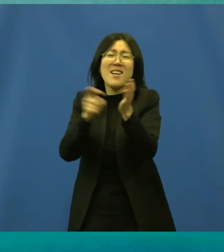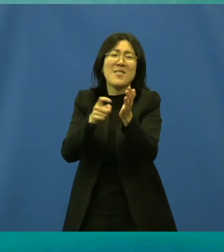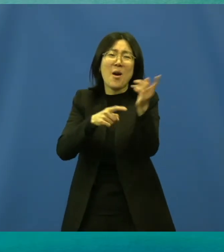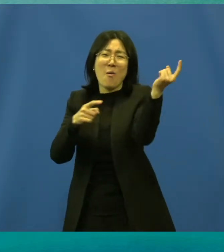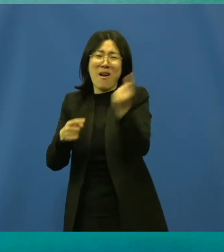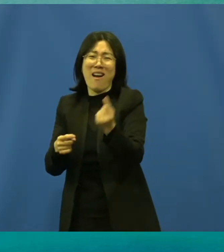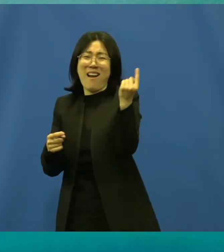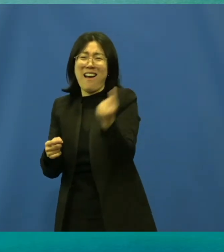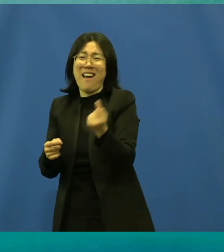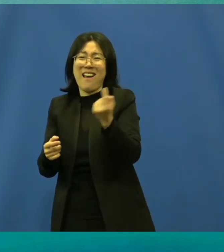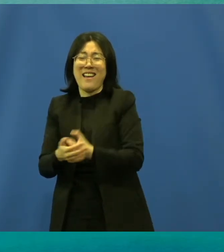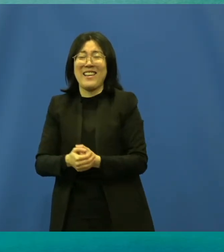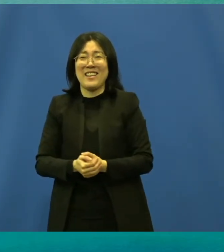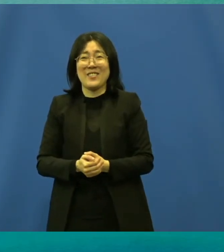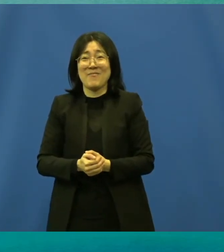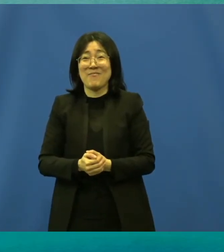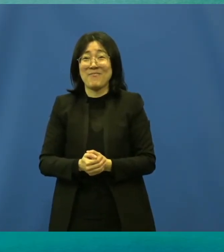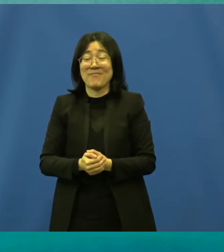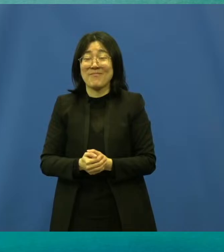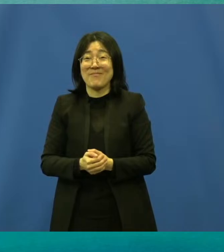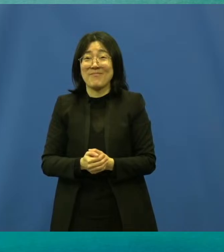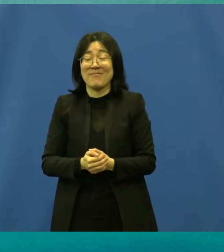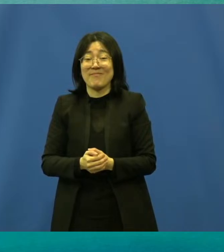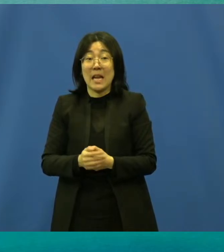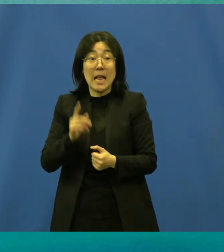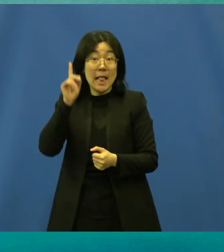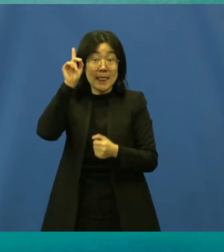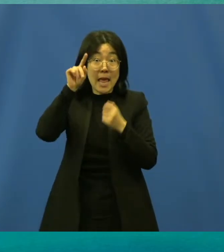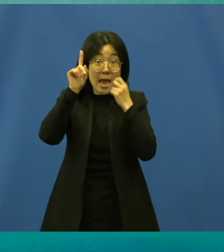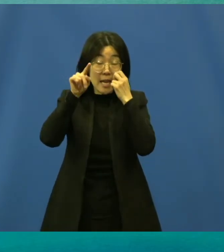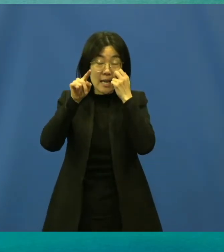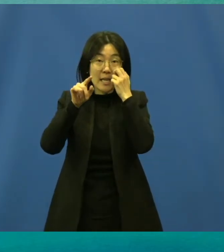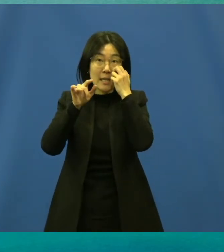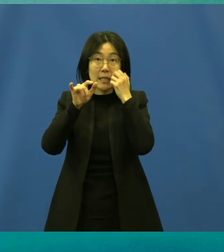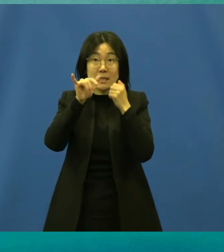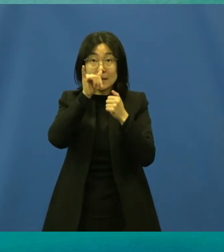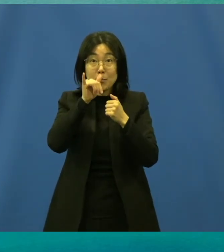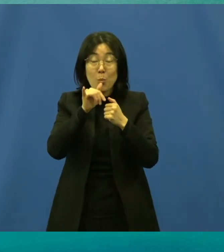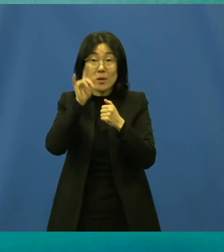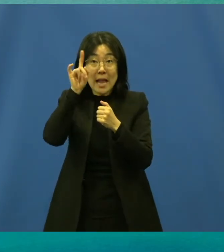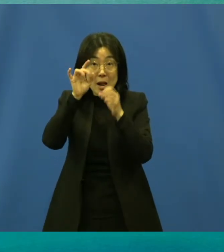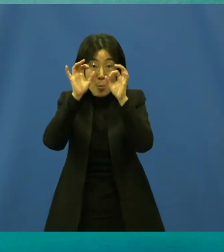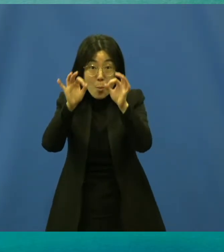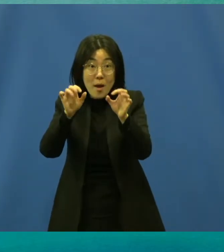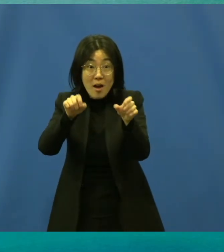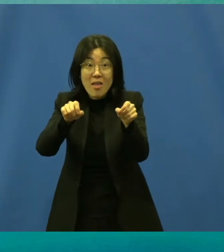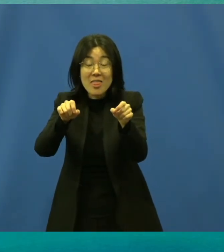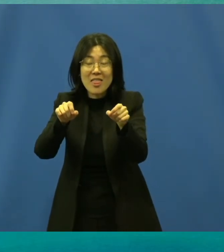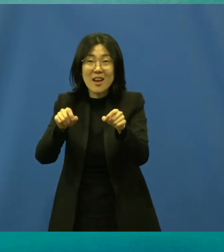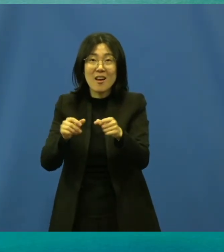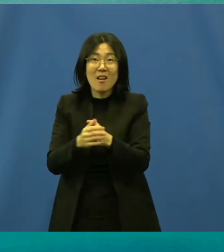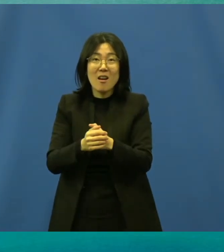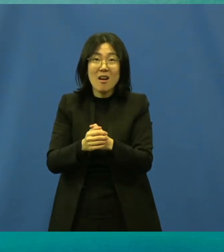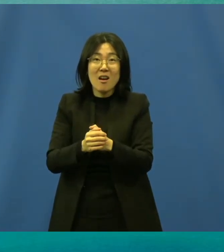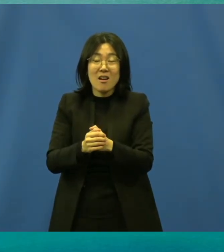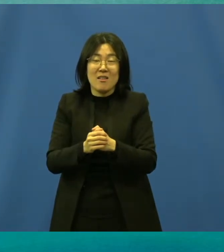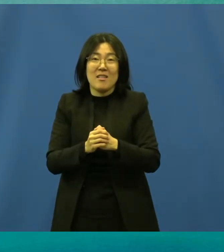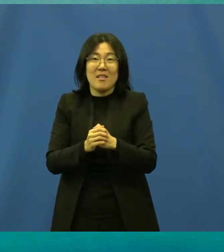여러분, 이 요나는요, 이 기도를 보면 이제 내일 살펴보겠지만 그냥 기도가 아닙니다. 막 기도